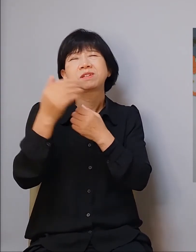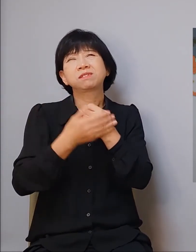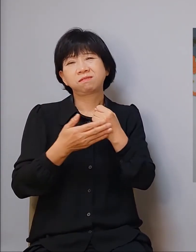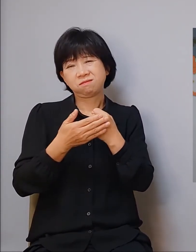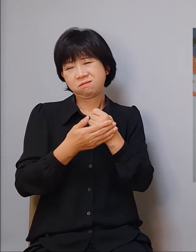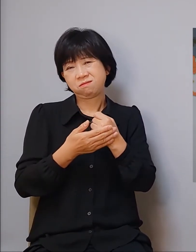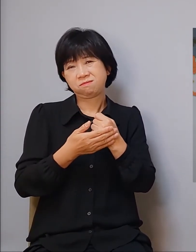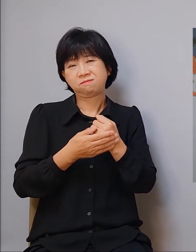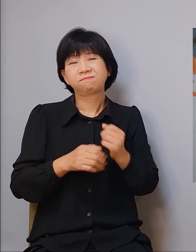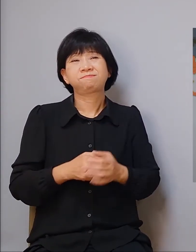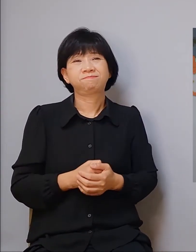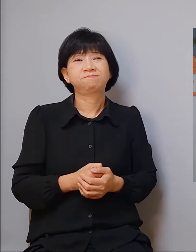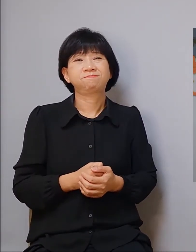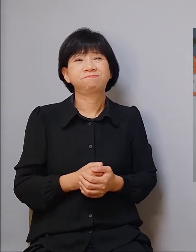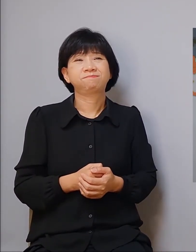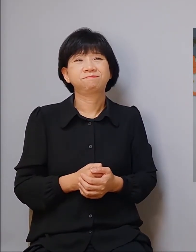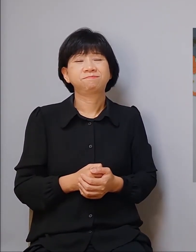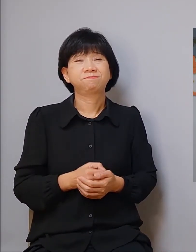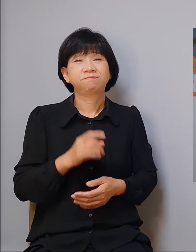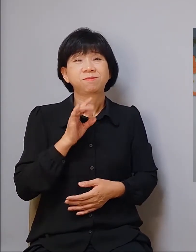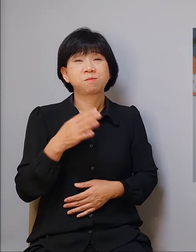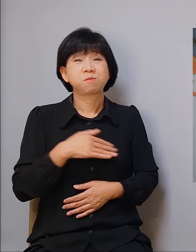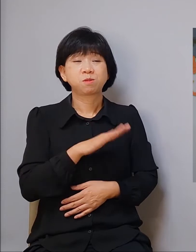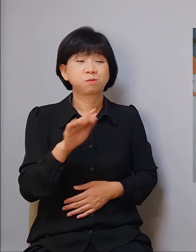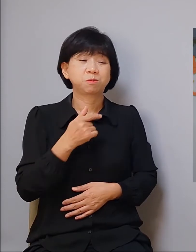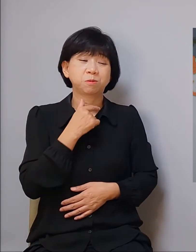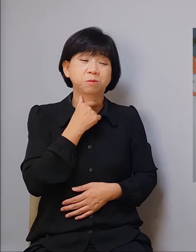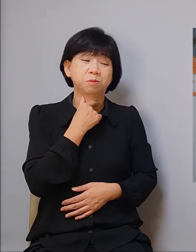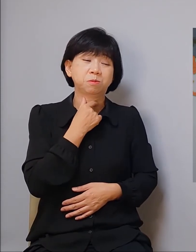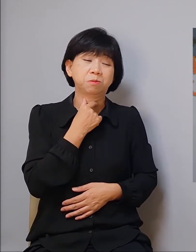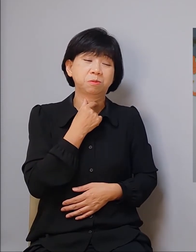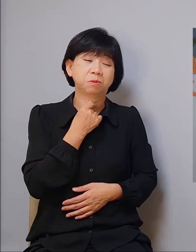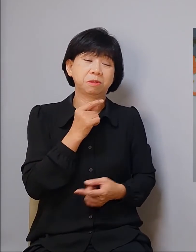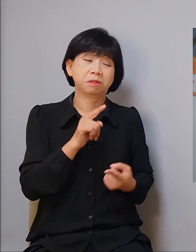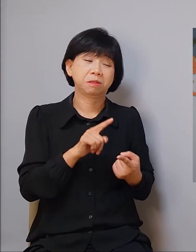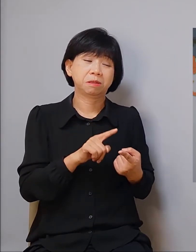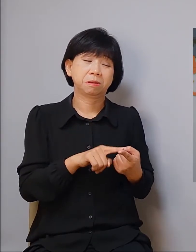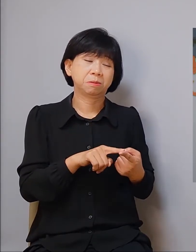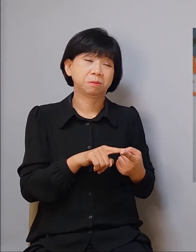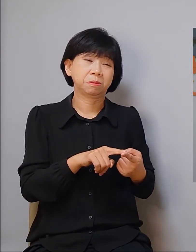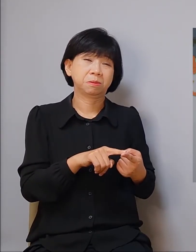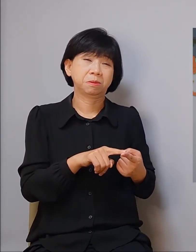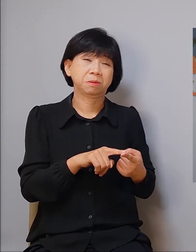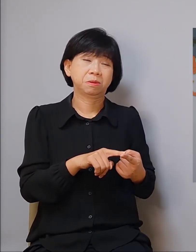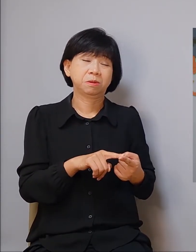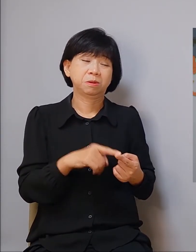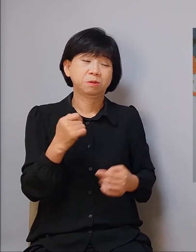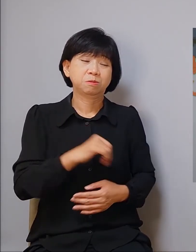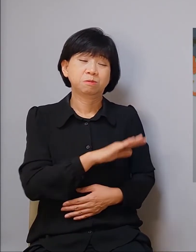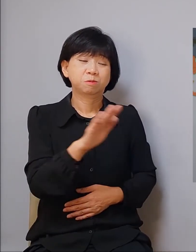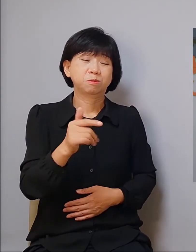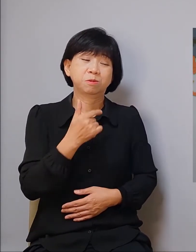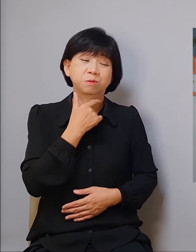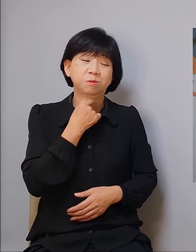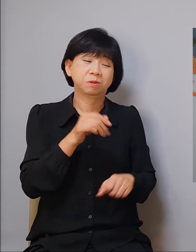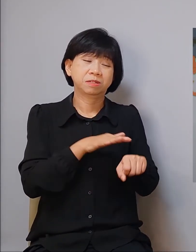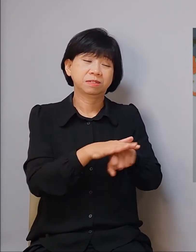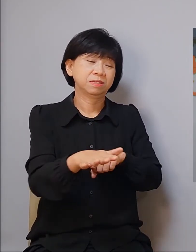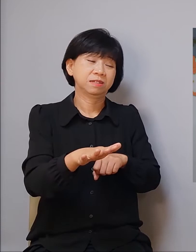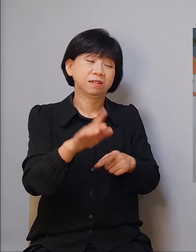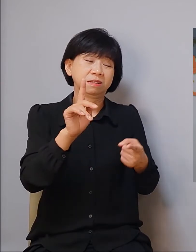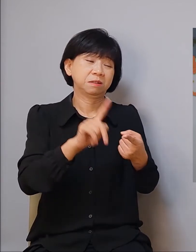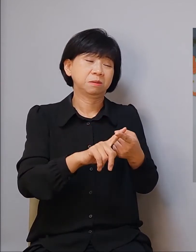다만 우리가 원하는 때, 우리가 원하는 방식이 아니고 하나님께서 원하는